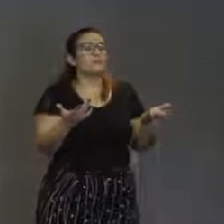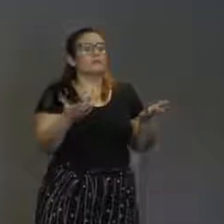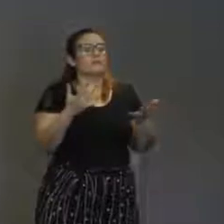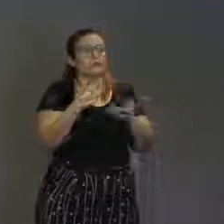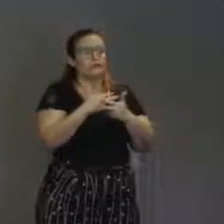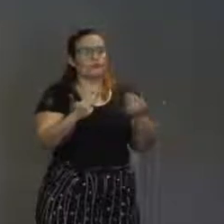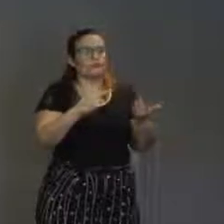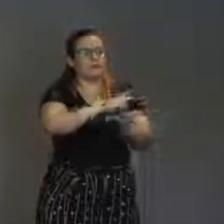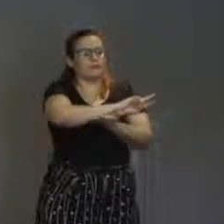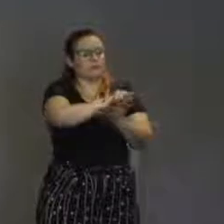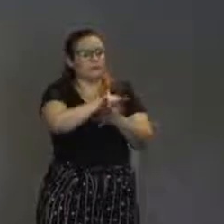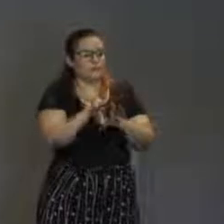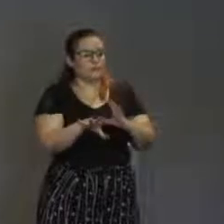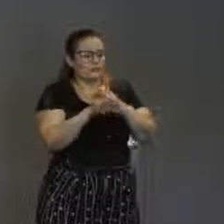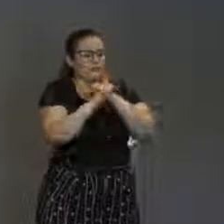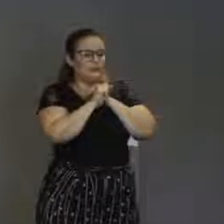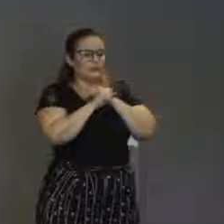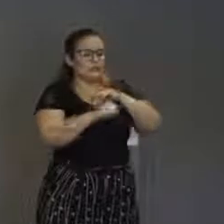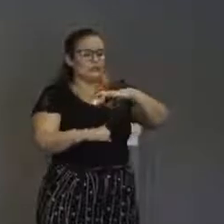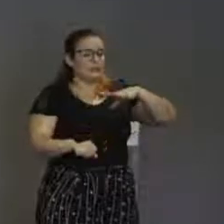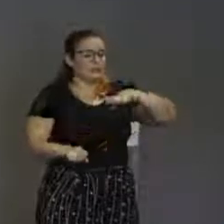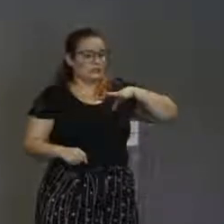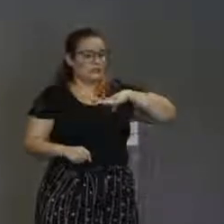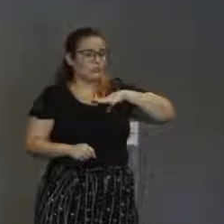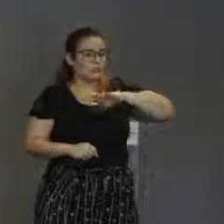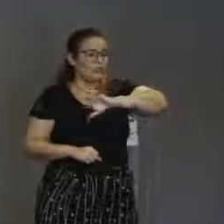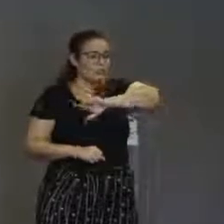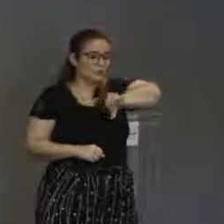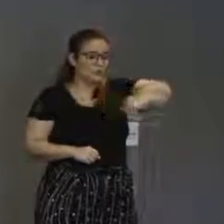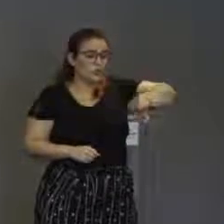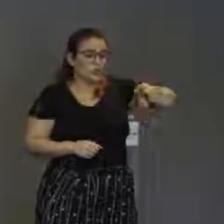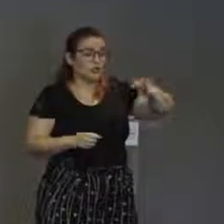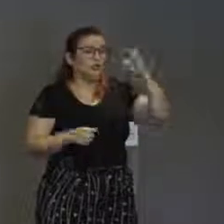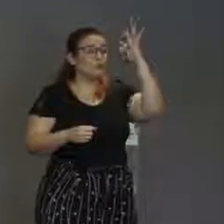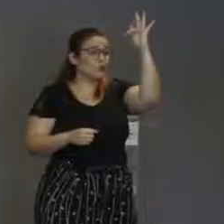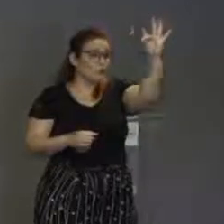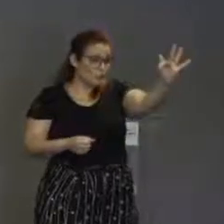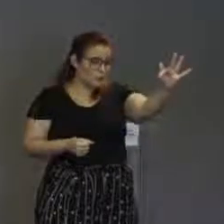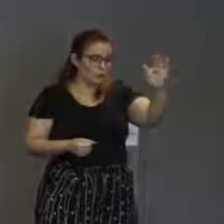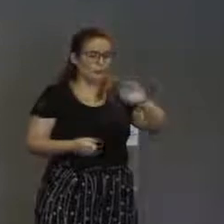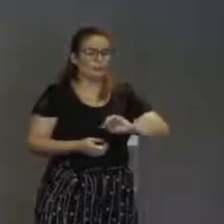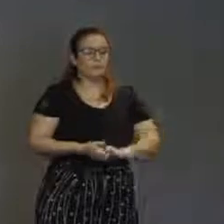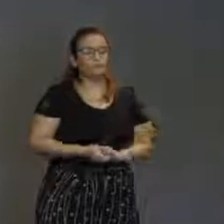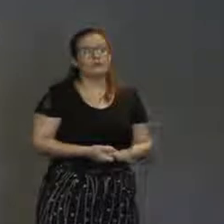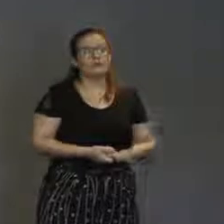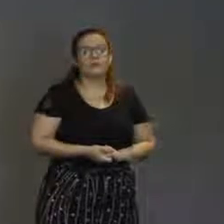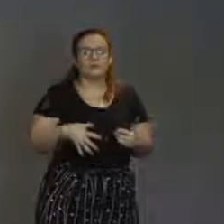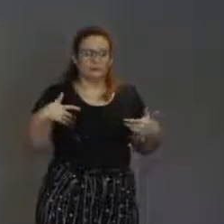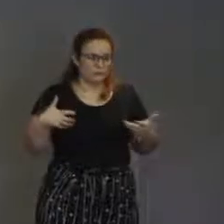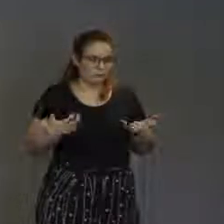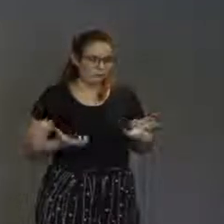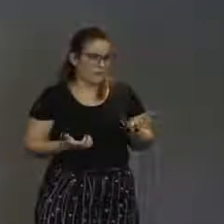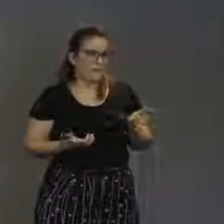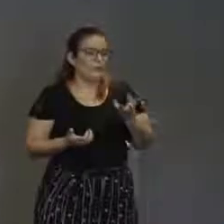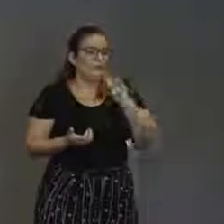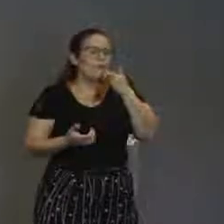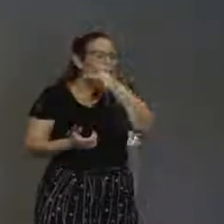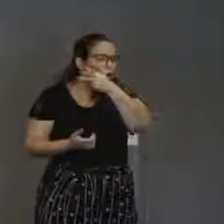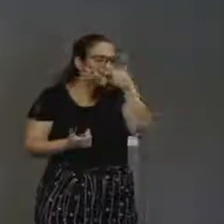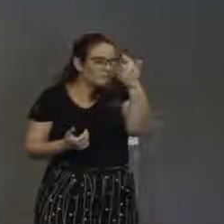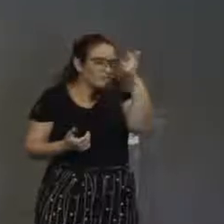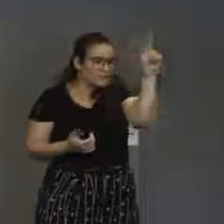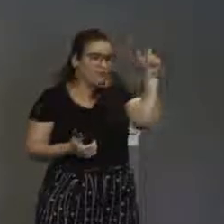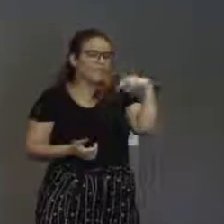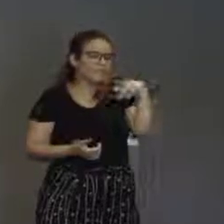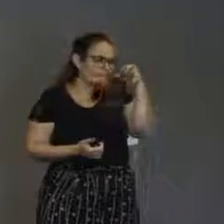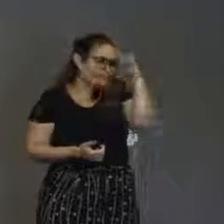lógica das várias cidades possíveis de futuro que a gente traz. E eu só queria trazer uma outra coisa que ficou na minha cabeça, porque é